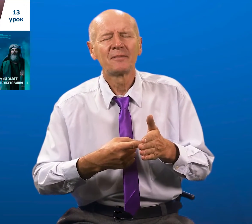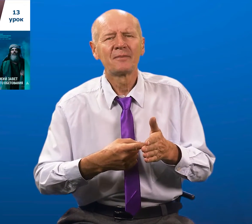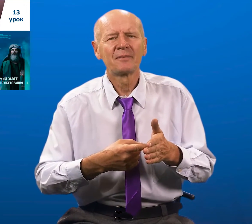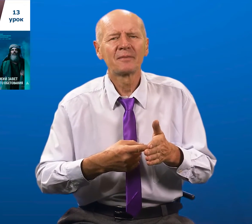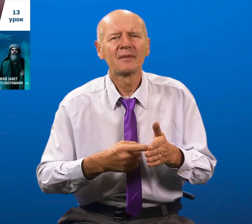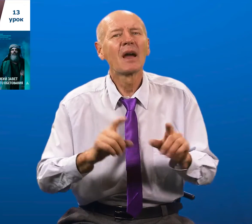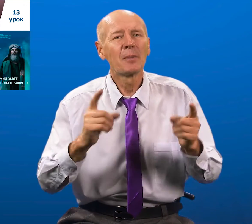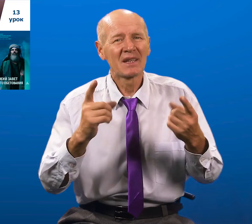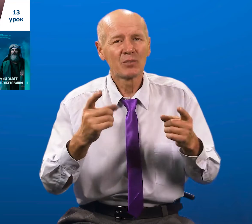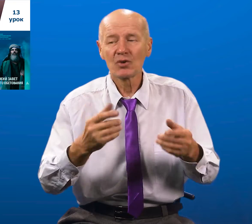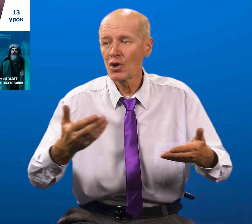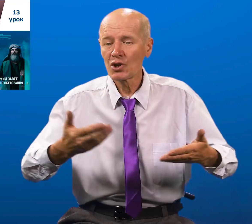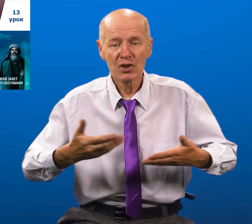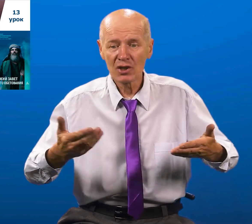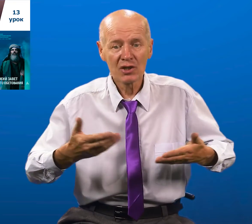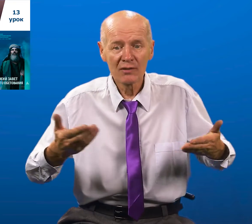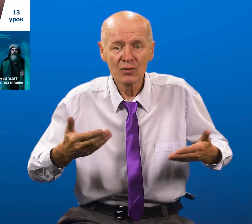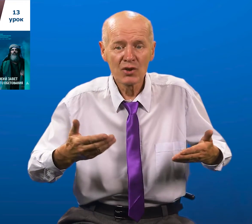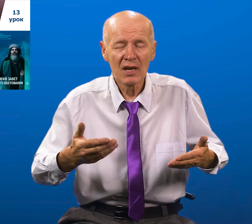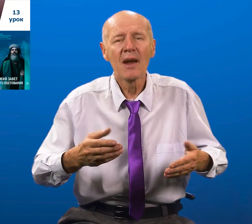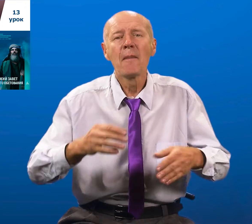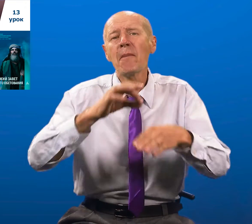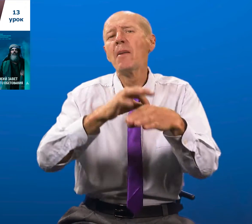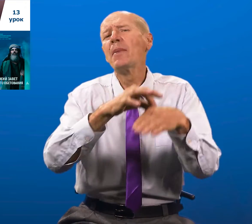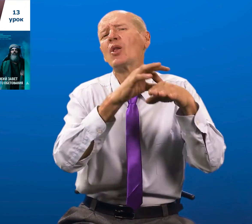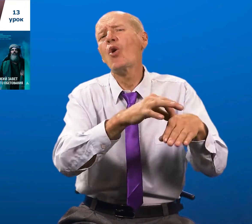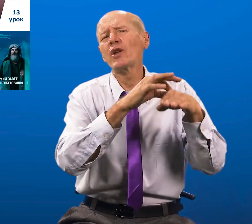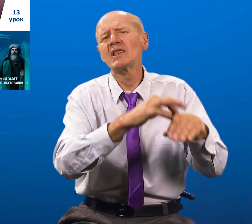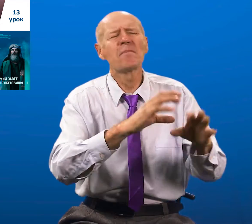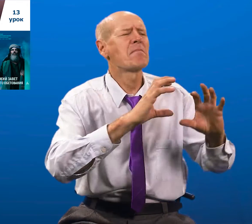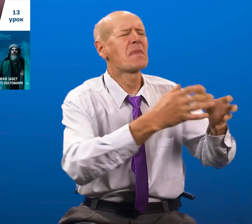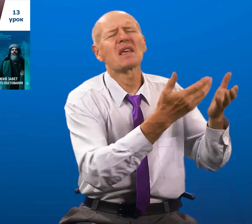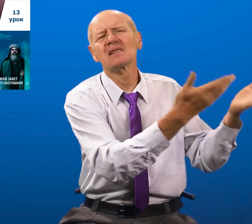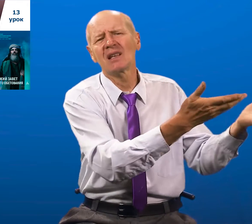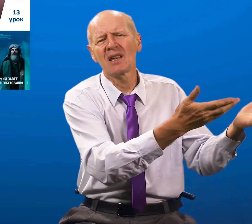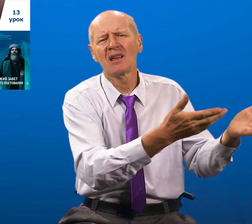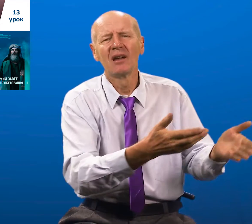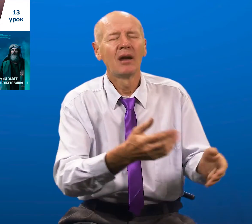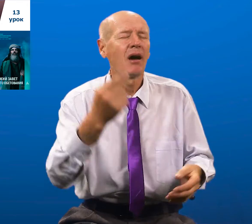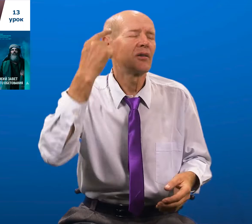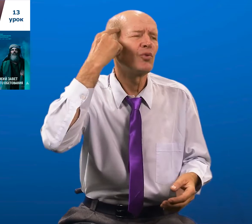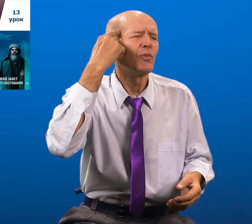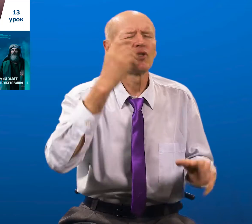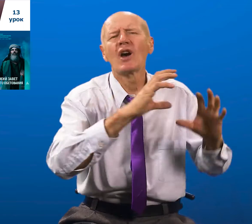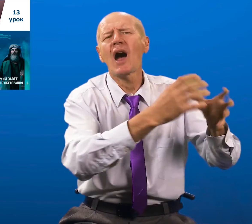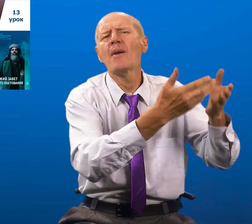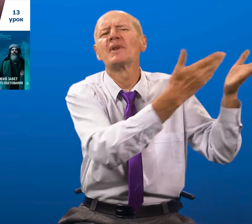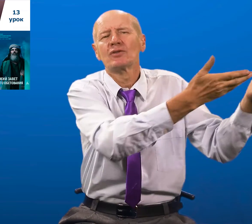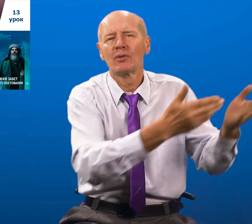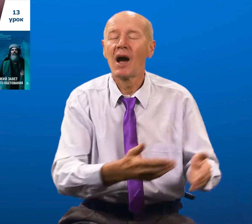«Ибо живущие по плоти о плотском помышляют, — пишет Павел, — а живущие по духу о